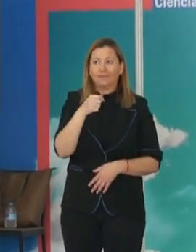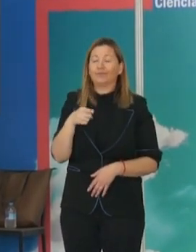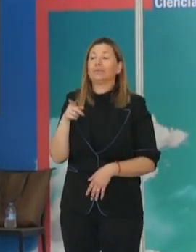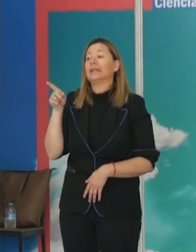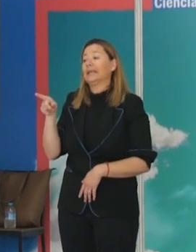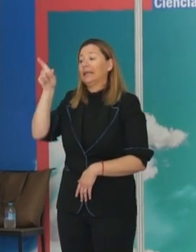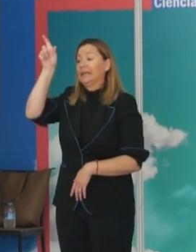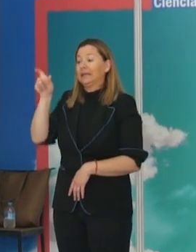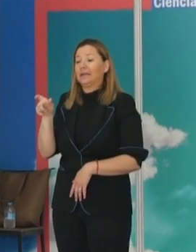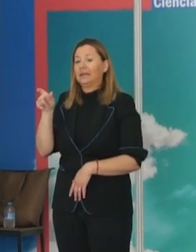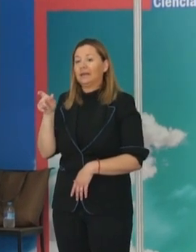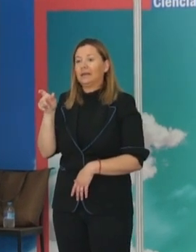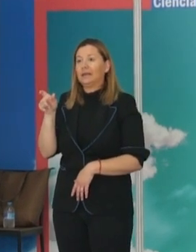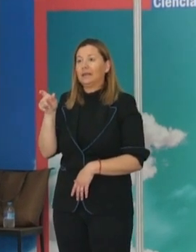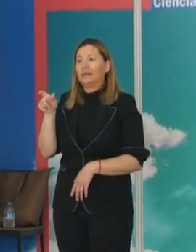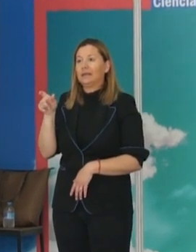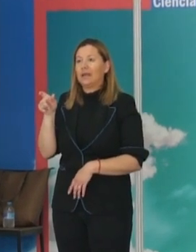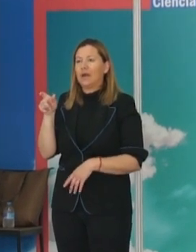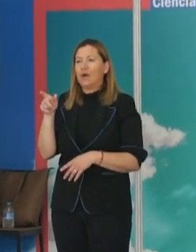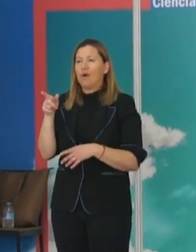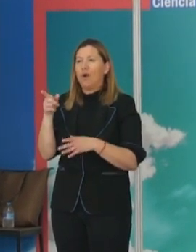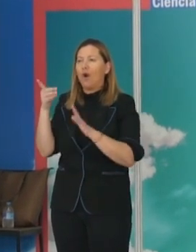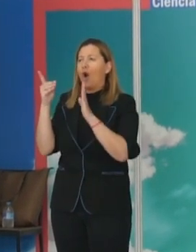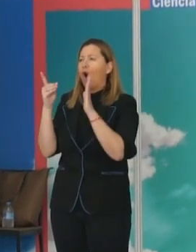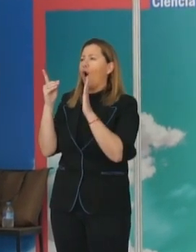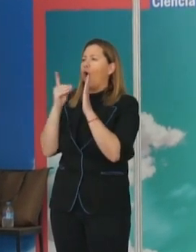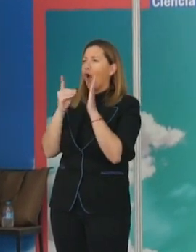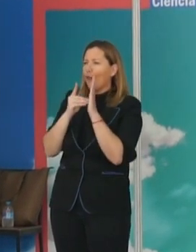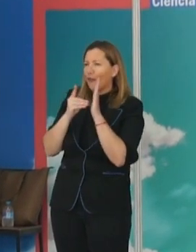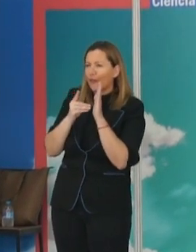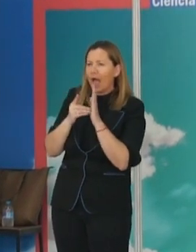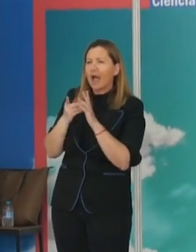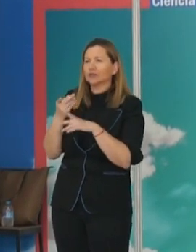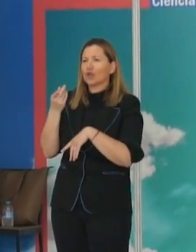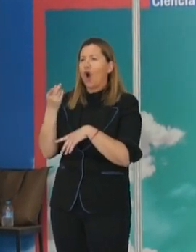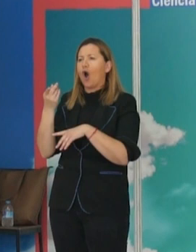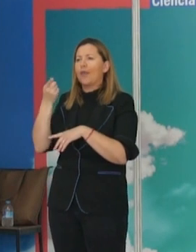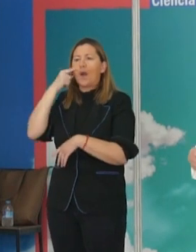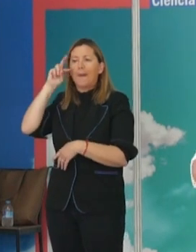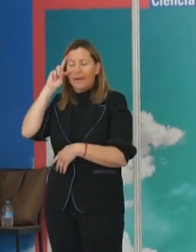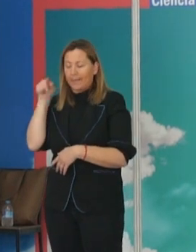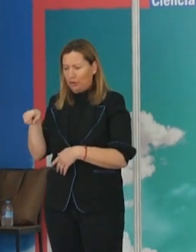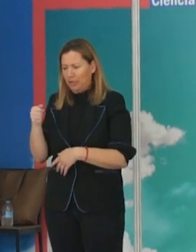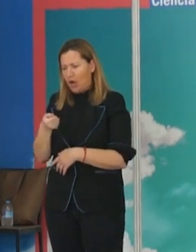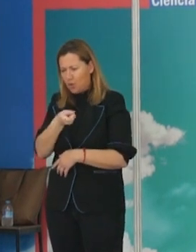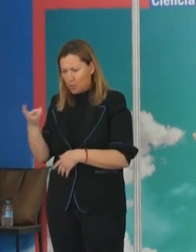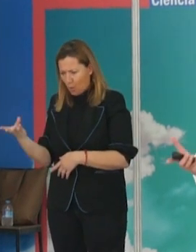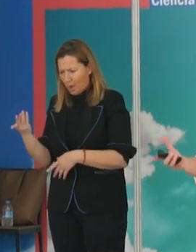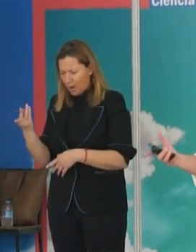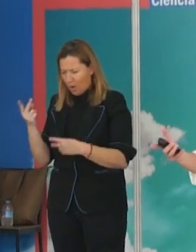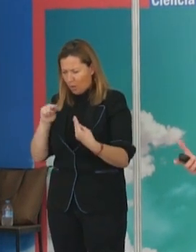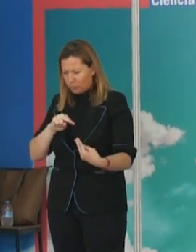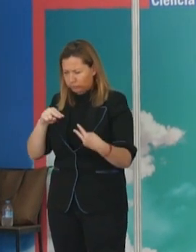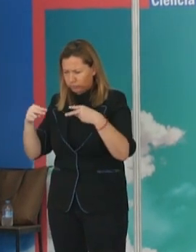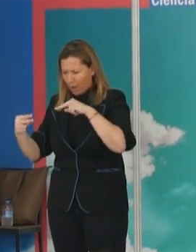interpreta los datos de los experimentos de Otto Hahn y Fritz y da con que es lo que están viendo es la